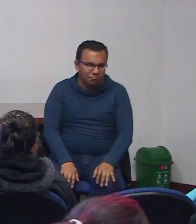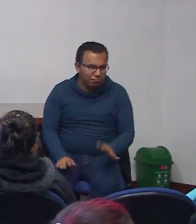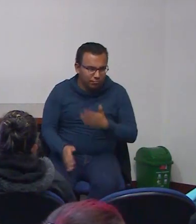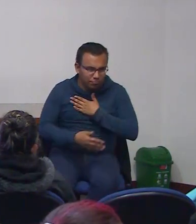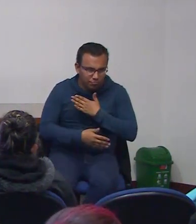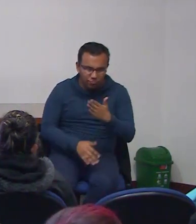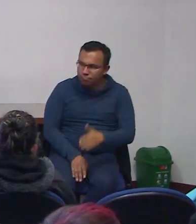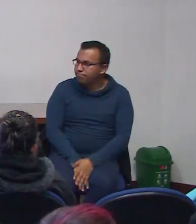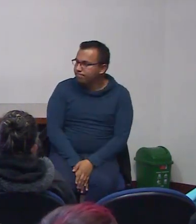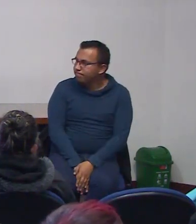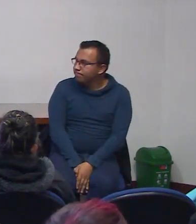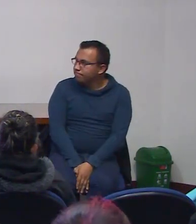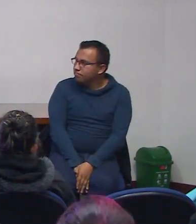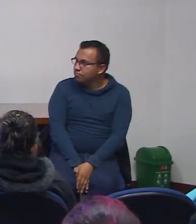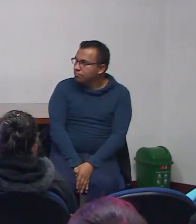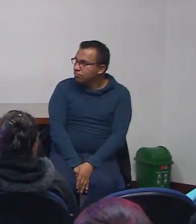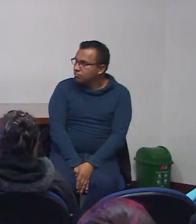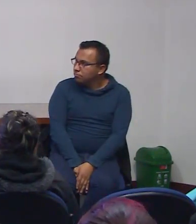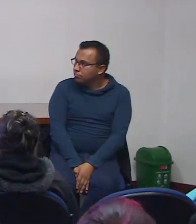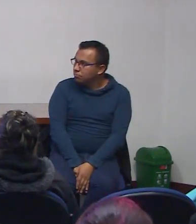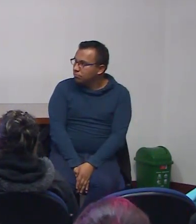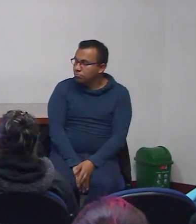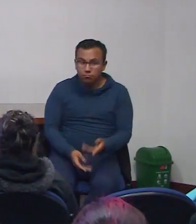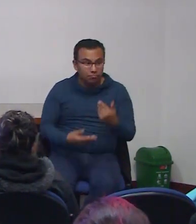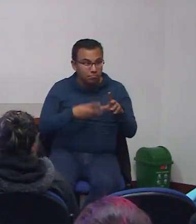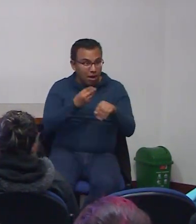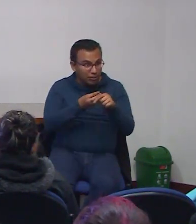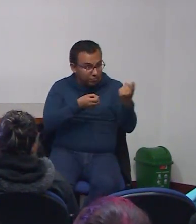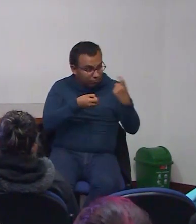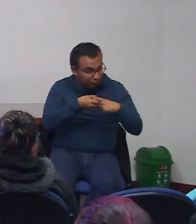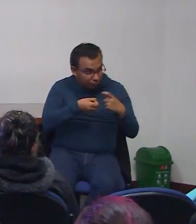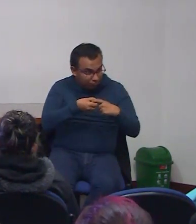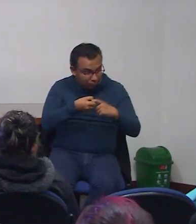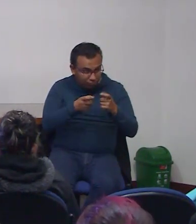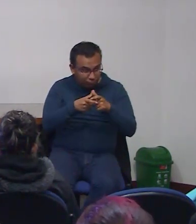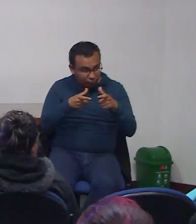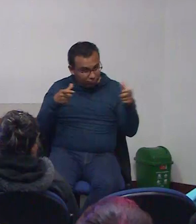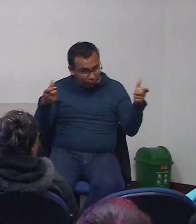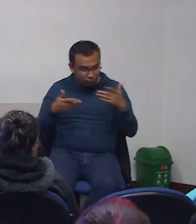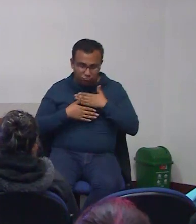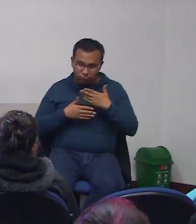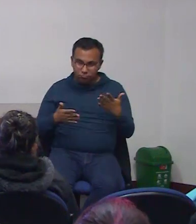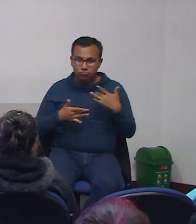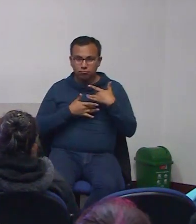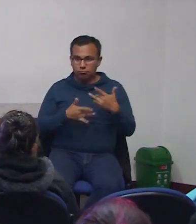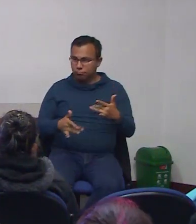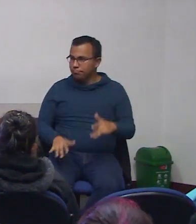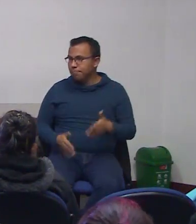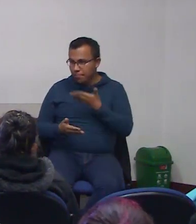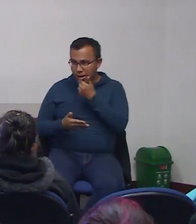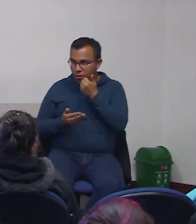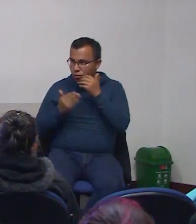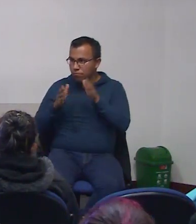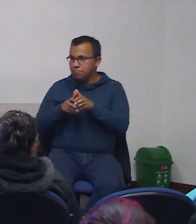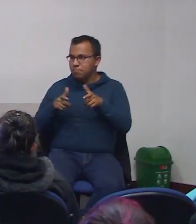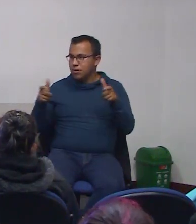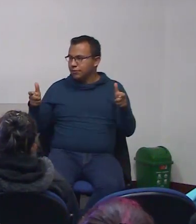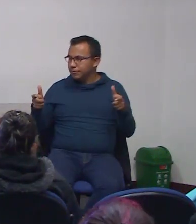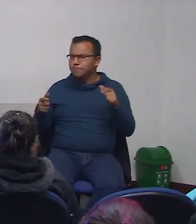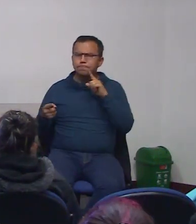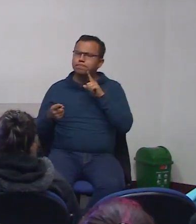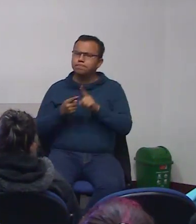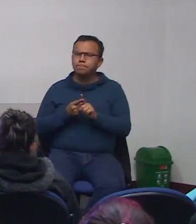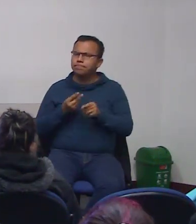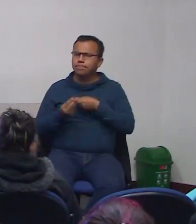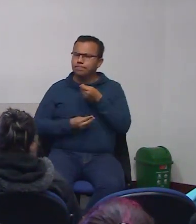No y y realmente pues como les digo entre más gente se quiera o sea quiera unirse a nosotros pues mucho mejor y cuál es mi